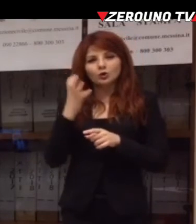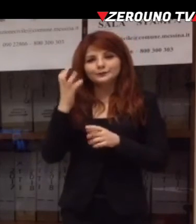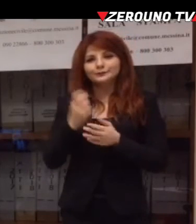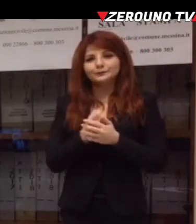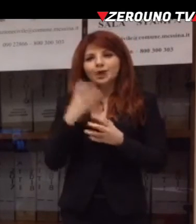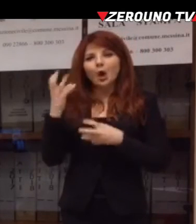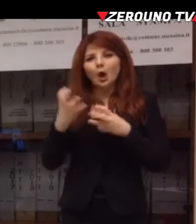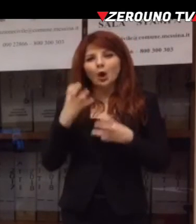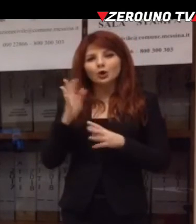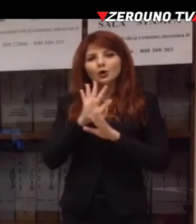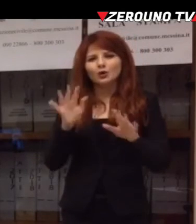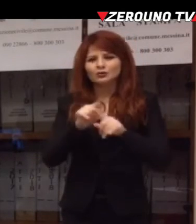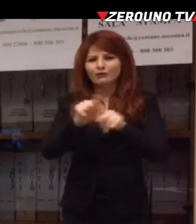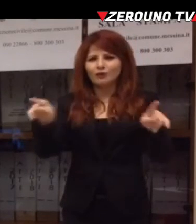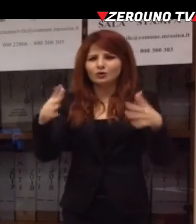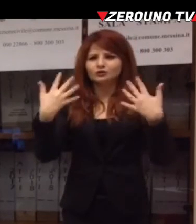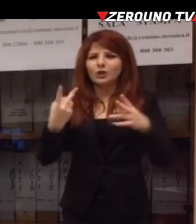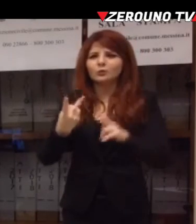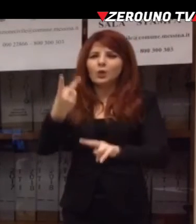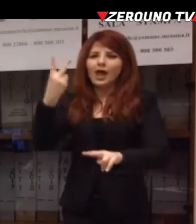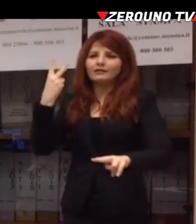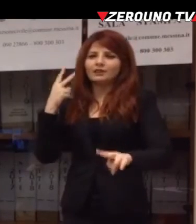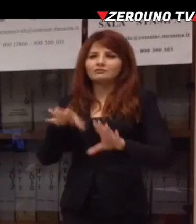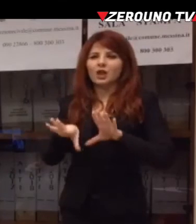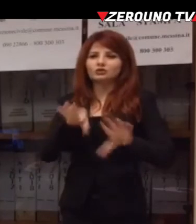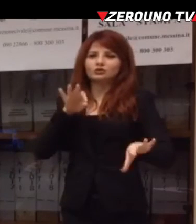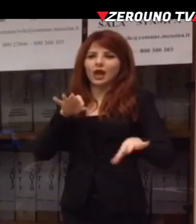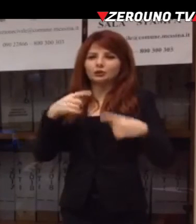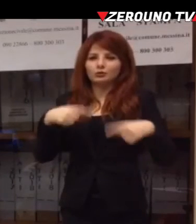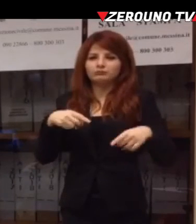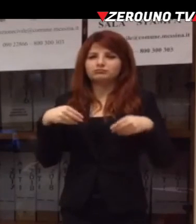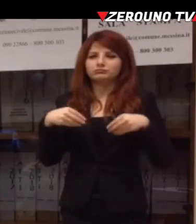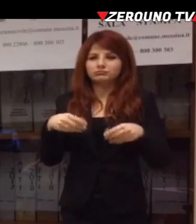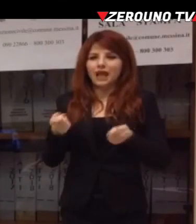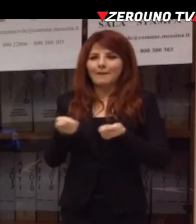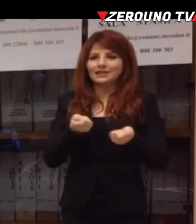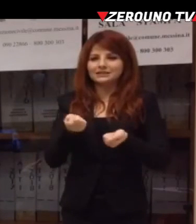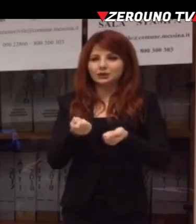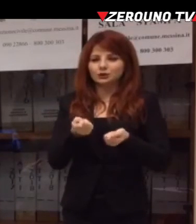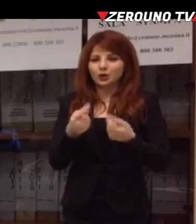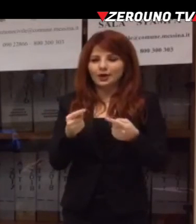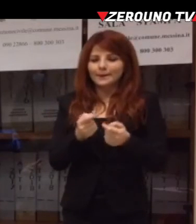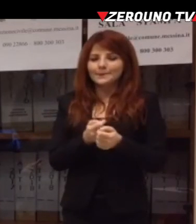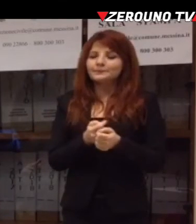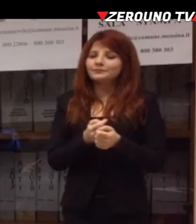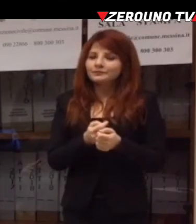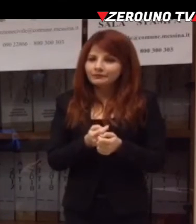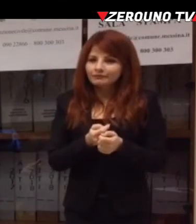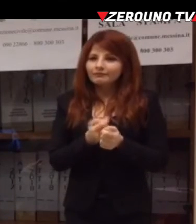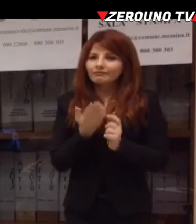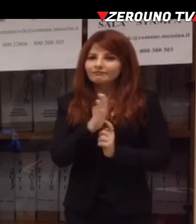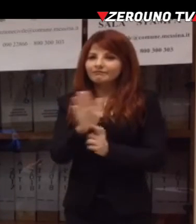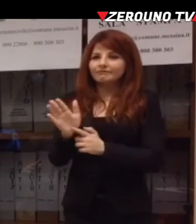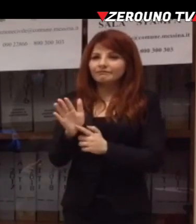è ciò che voi avete scelto circa 2 anni fa e in un momento di vera difficoltà, di grande